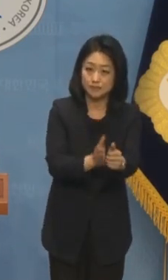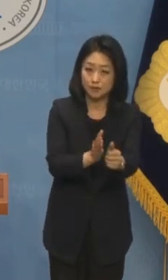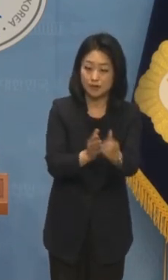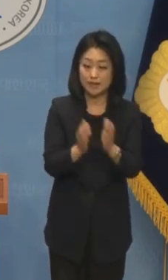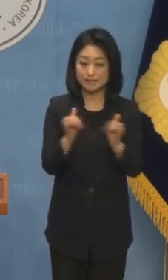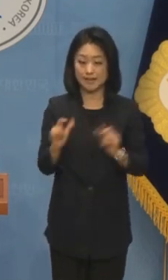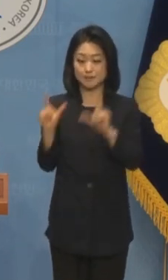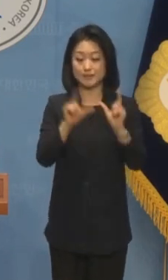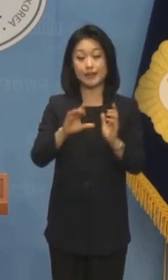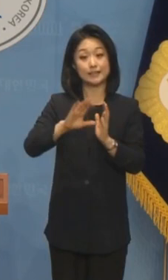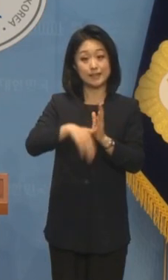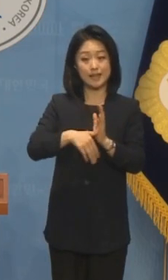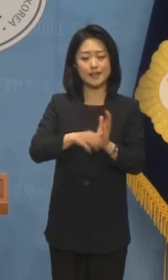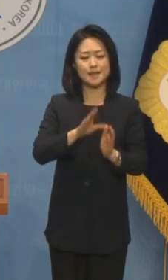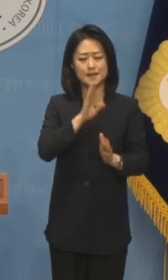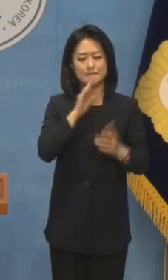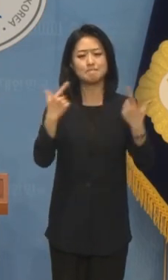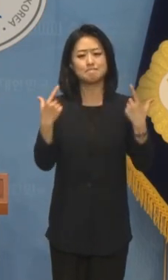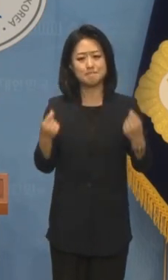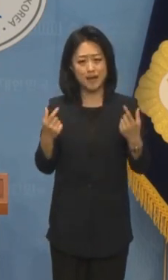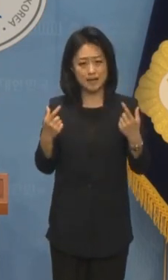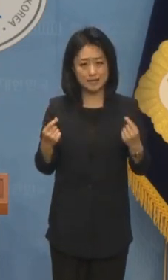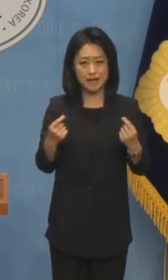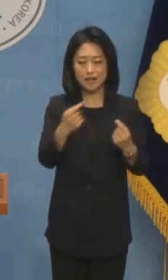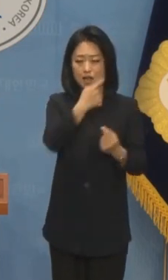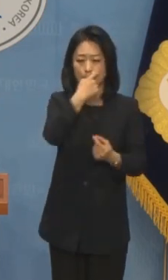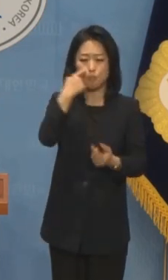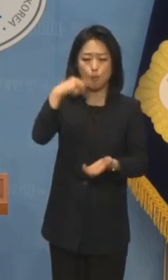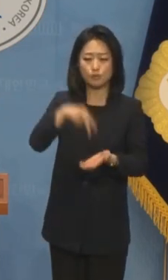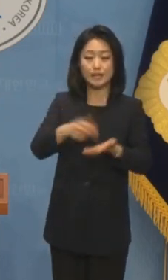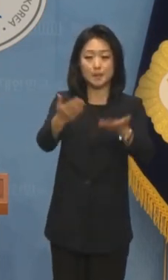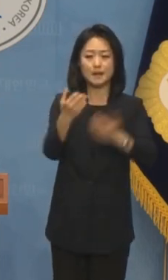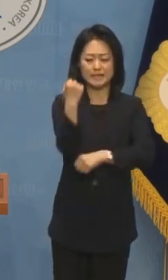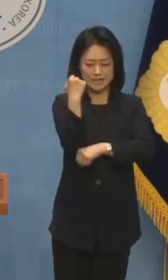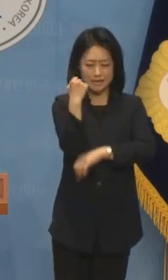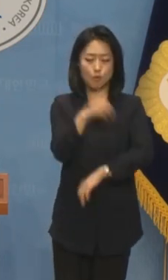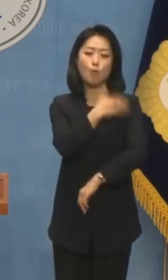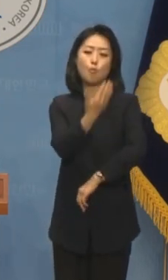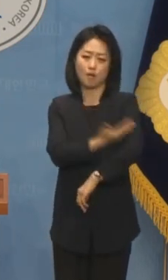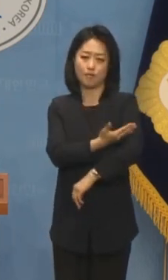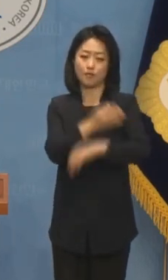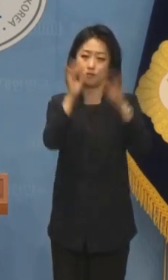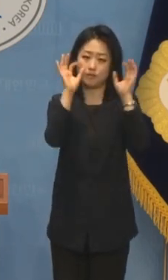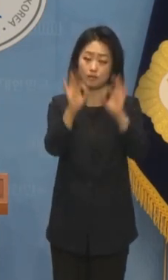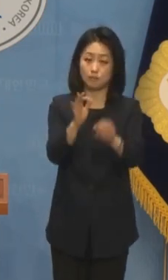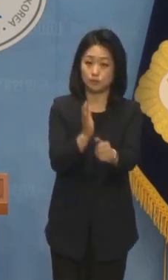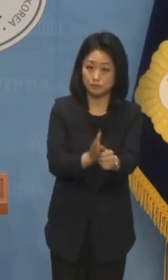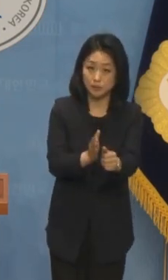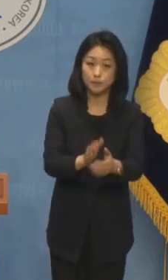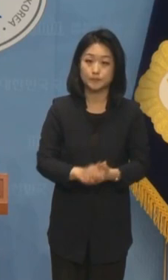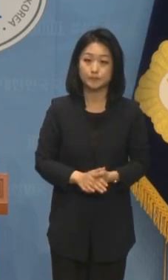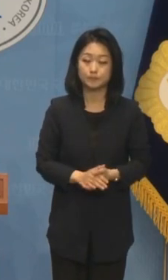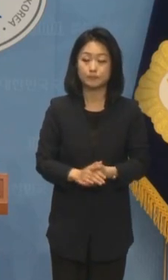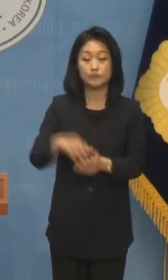인간이 살아가면서 마땅히 보장되어야 할 기본권으로 바라봐야 합니다. 더